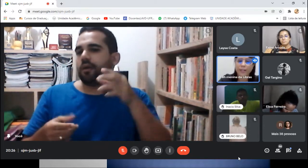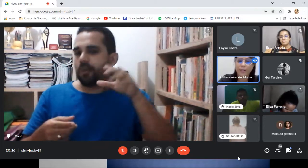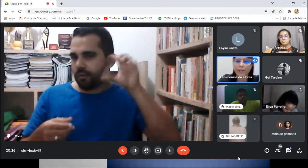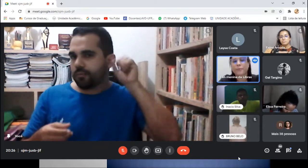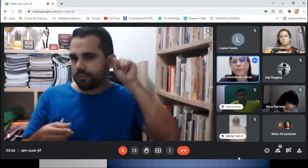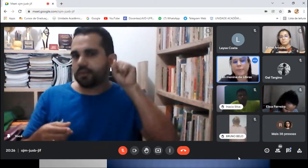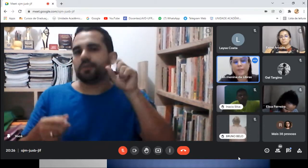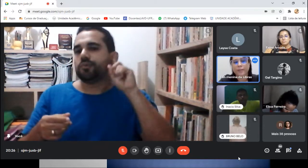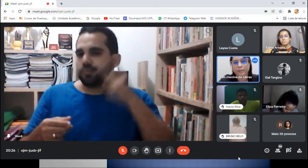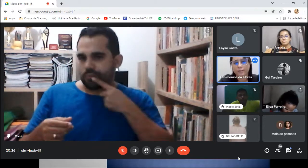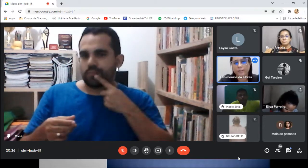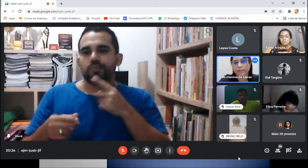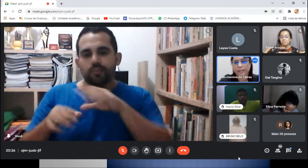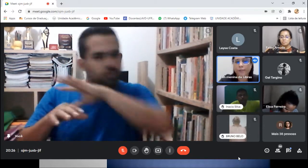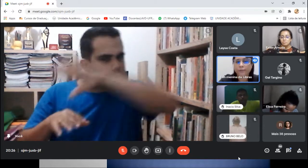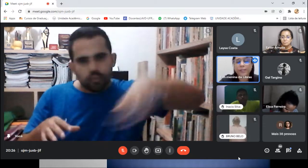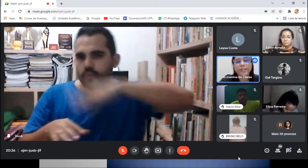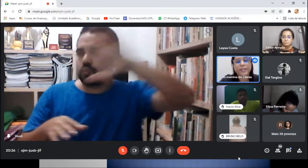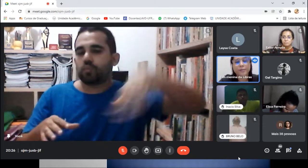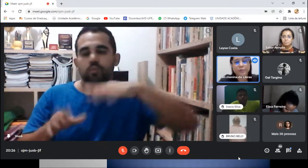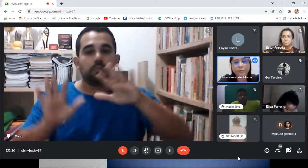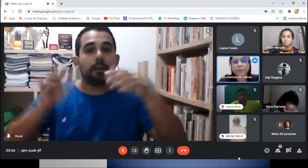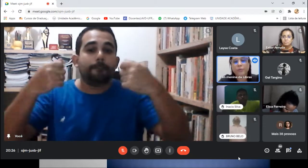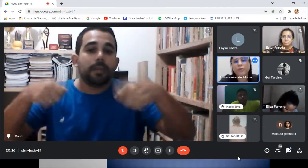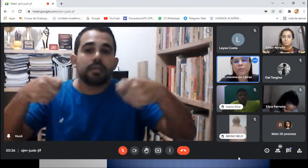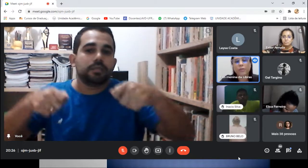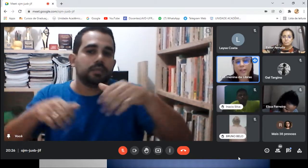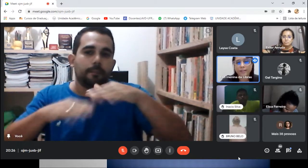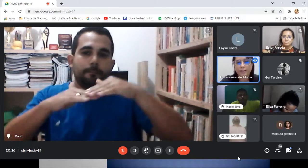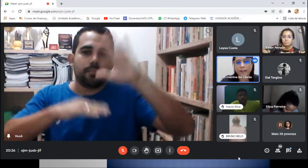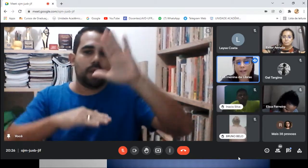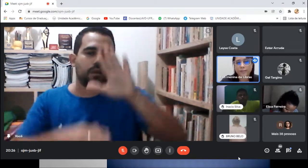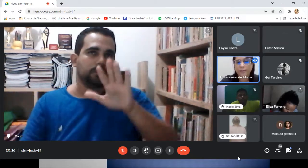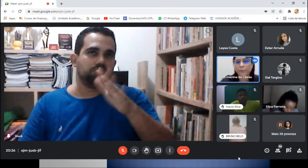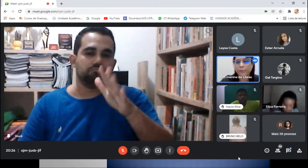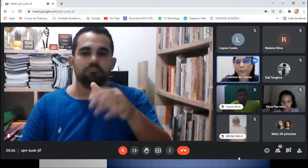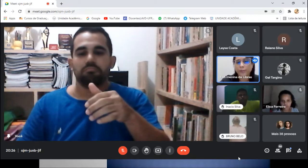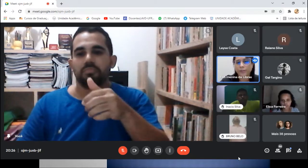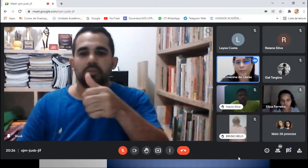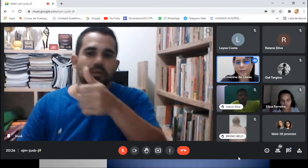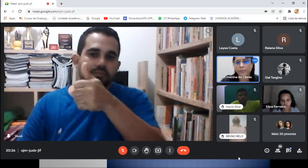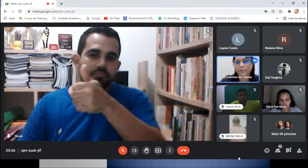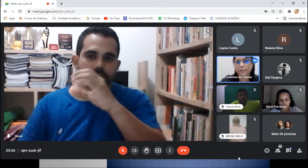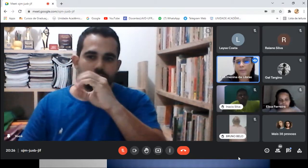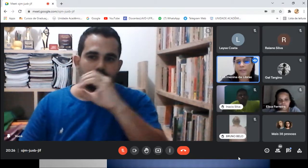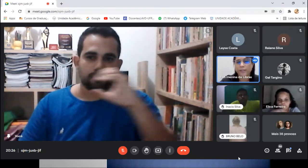mulher, se é ouvinte, se é surdo. Colher esses dados é muito importante para a sua pesquisa.